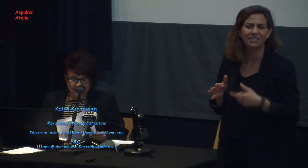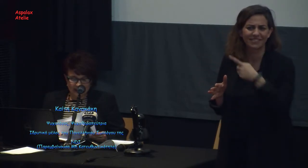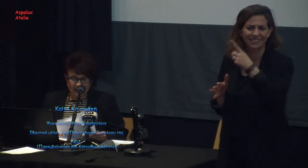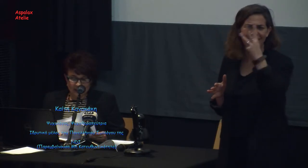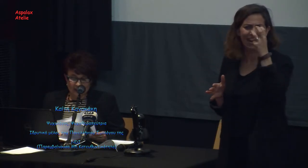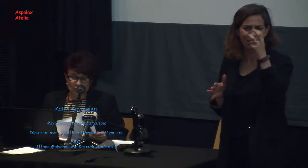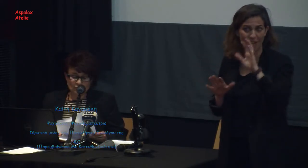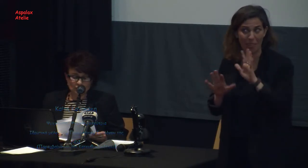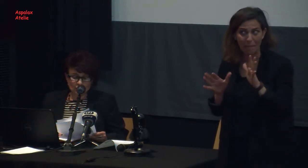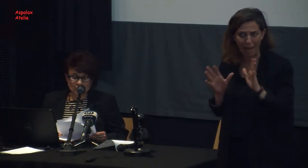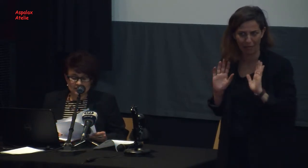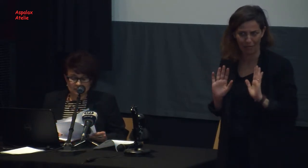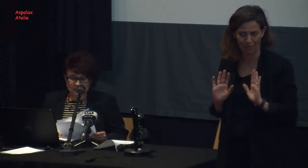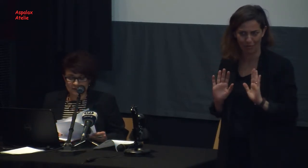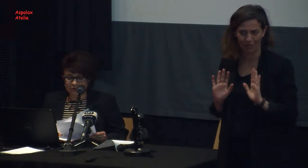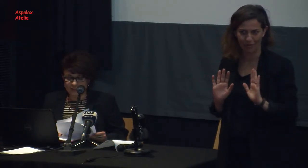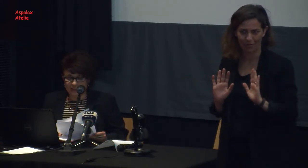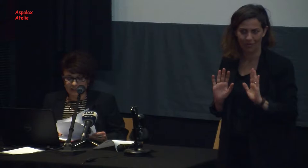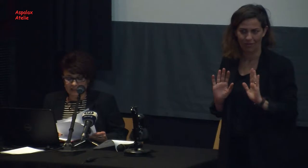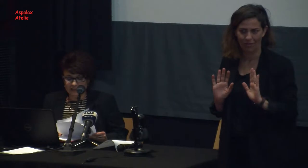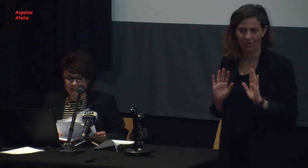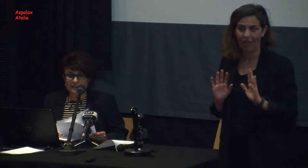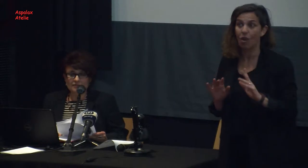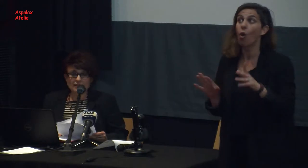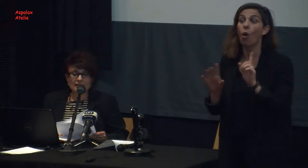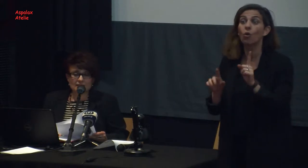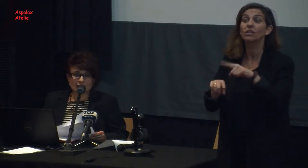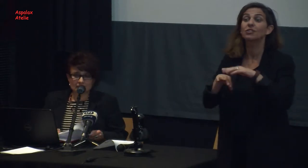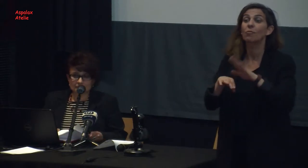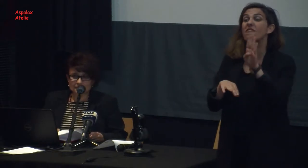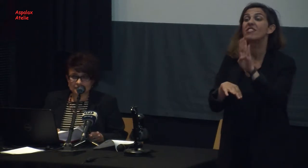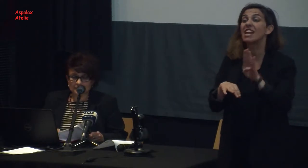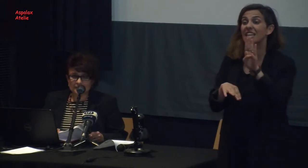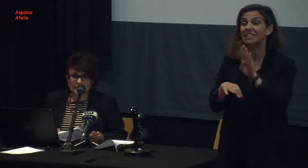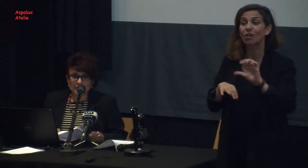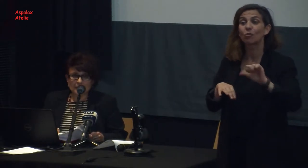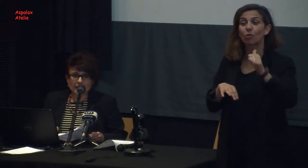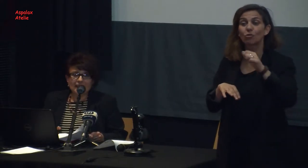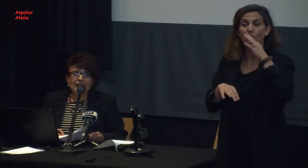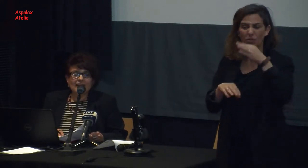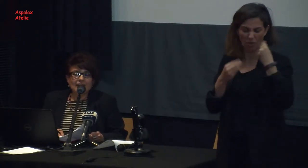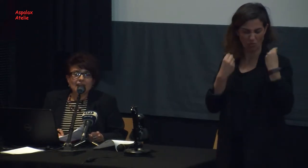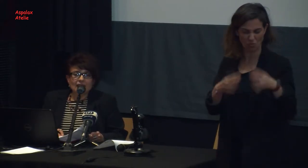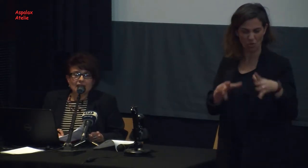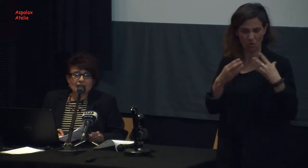πατέρας και που την ονόμασε Μεσαιωνική Κλινική στα Βρυλίσια.